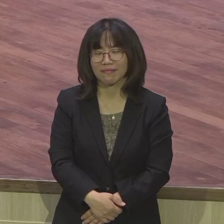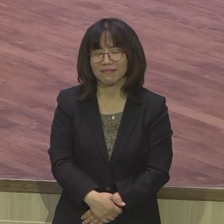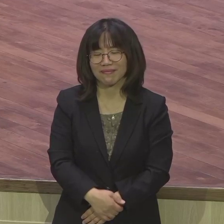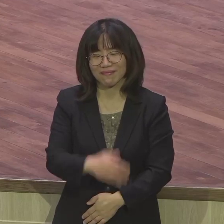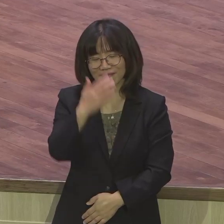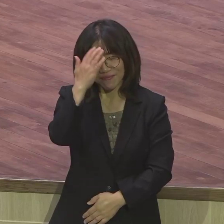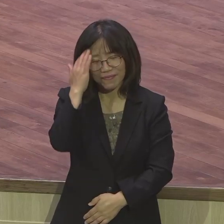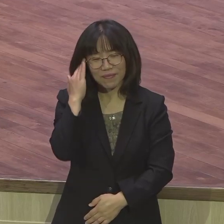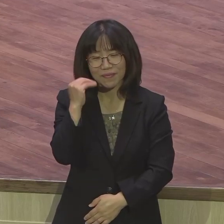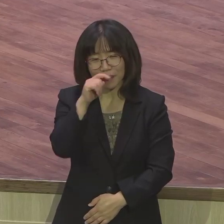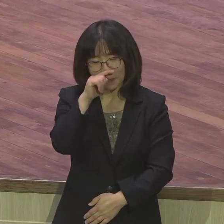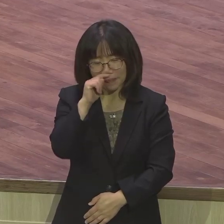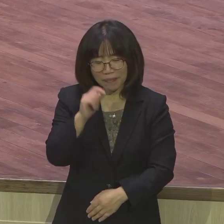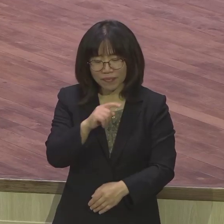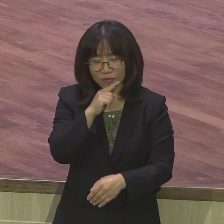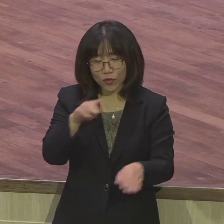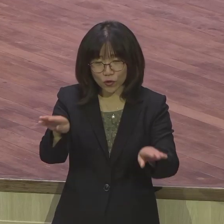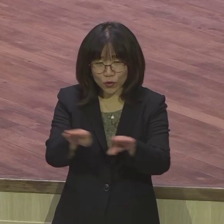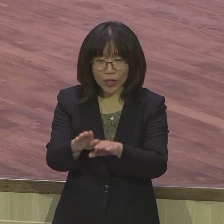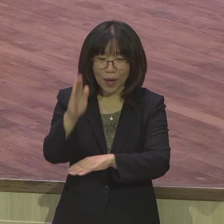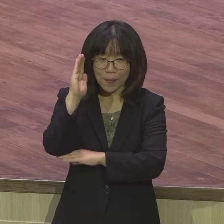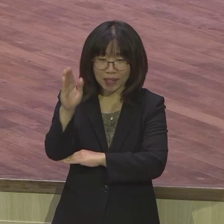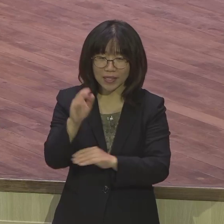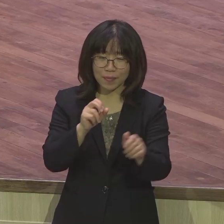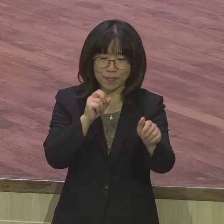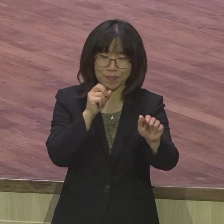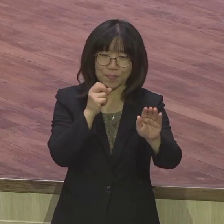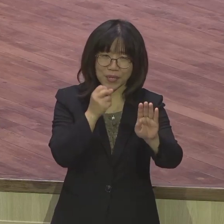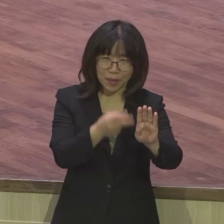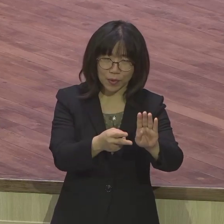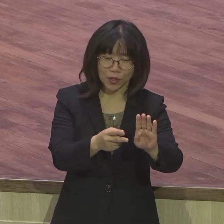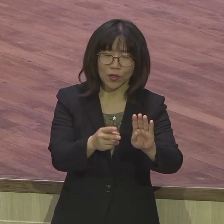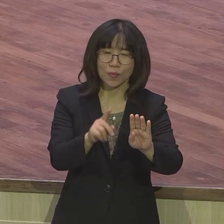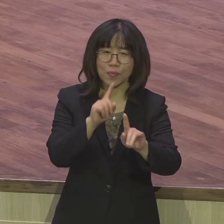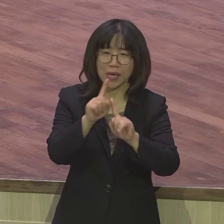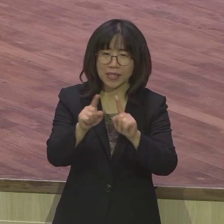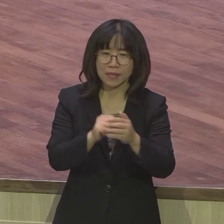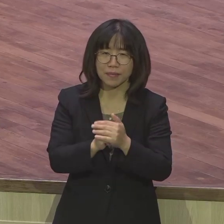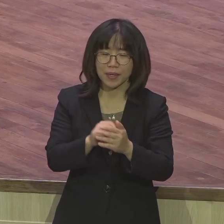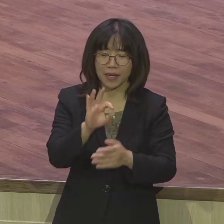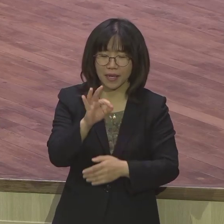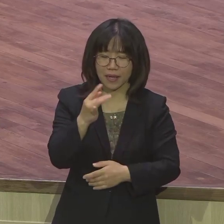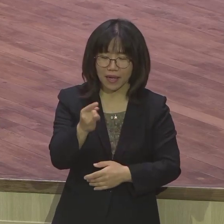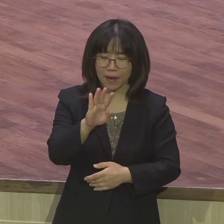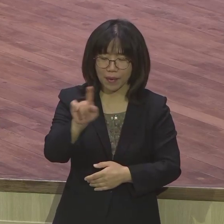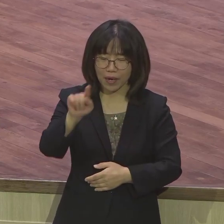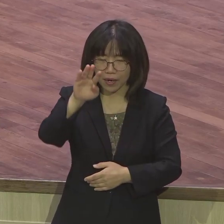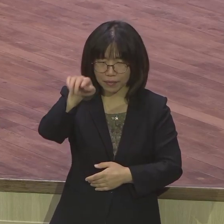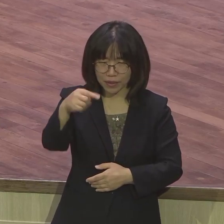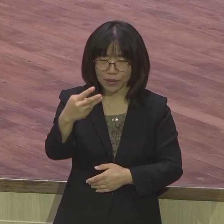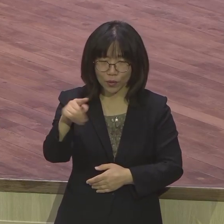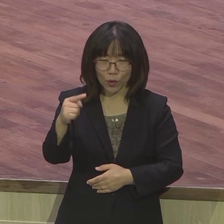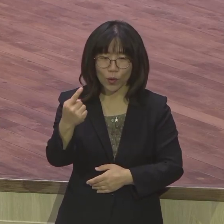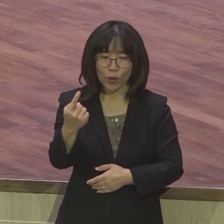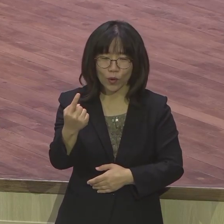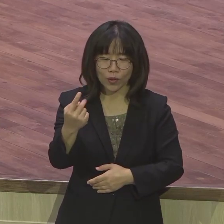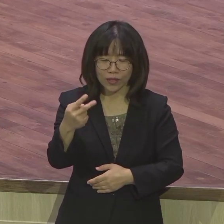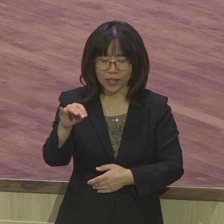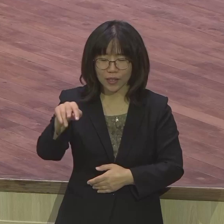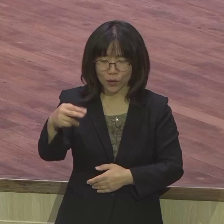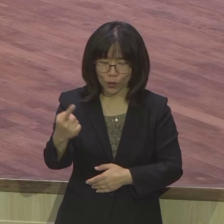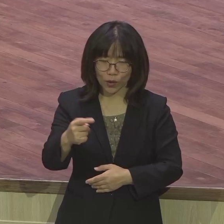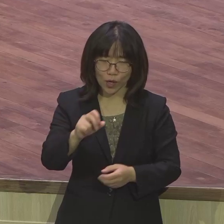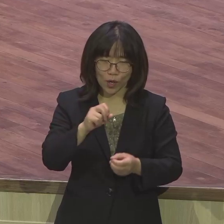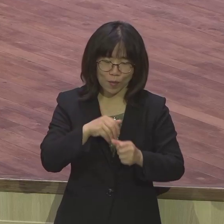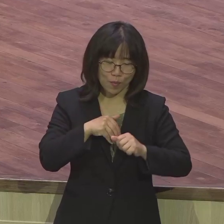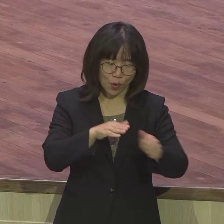그래서 저는 이번에 강단 말씀 빌립보서 2장 25절이 붙잡았거든요. 그러나 에바브로도 디도를 너희에게 보내는 것이 필요한 줄로